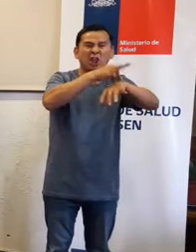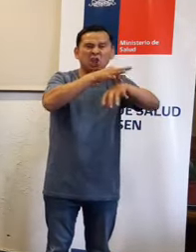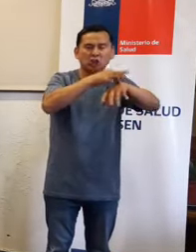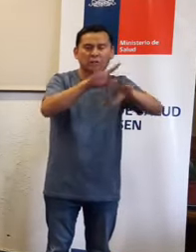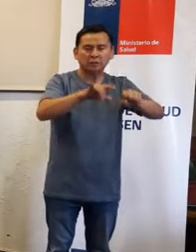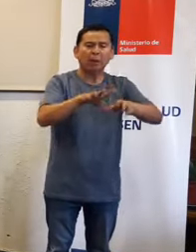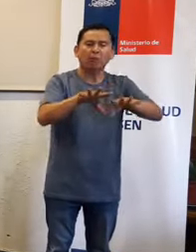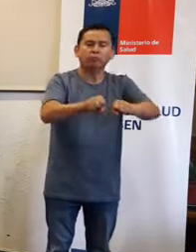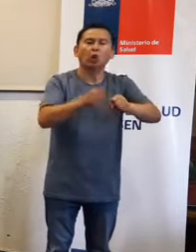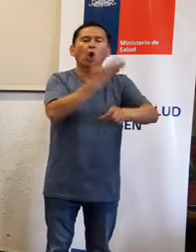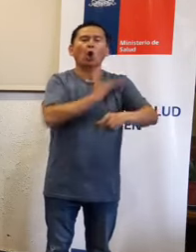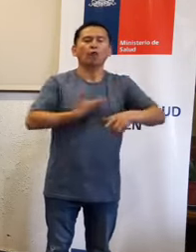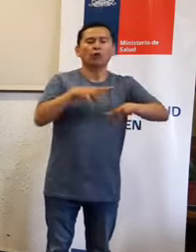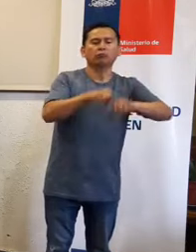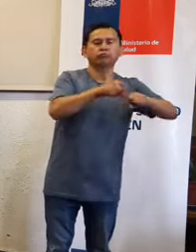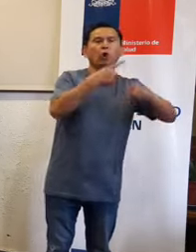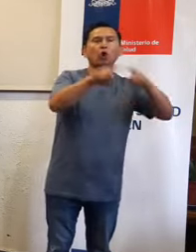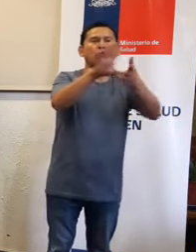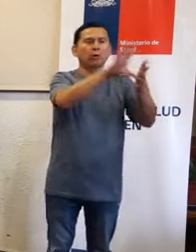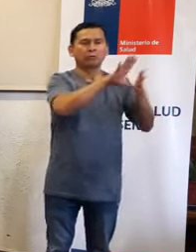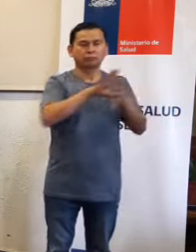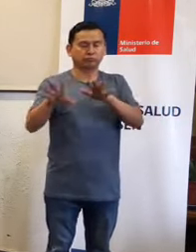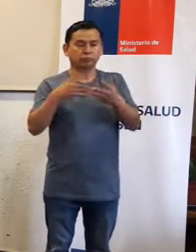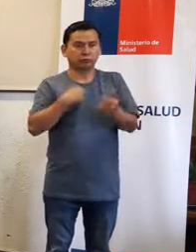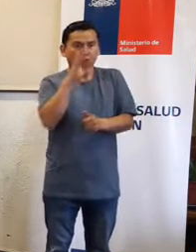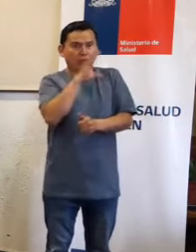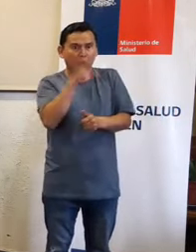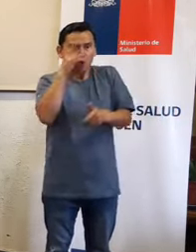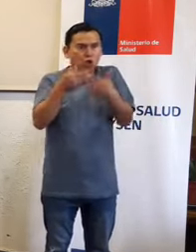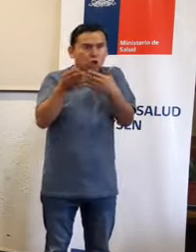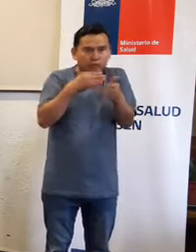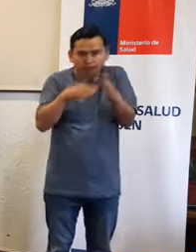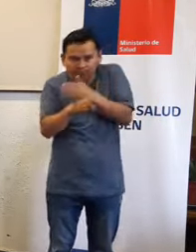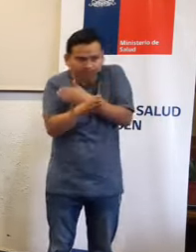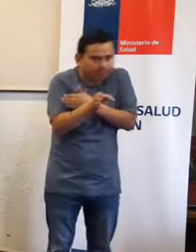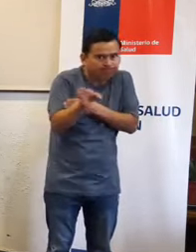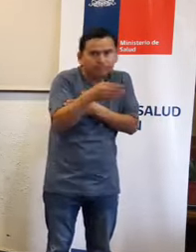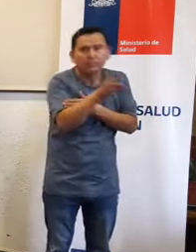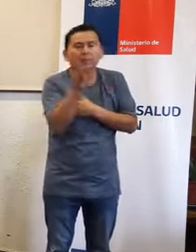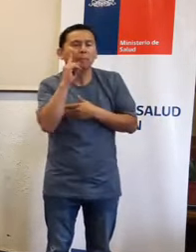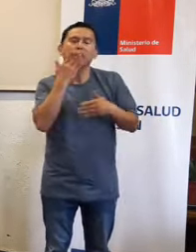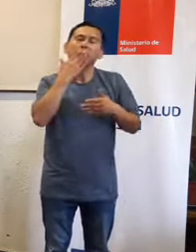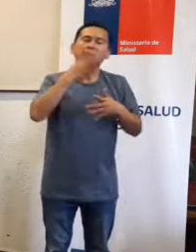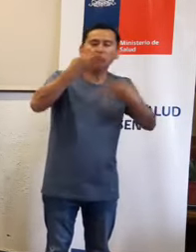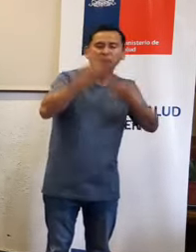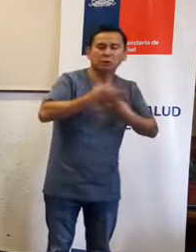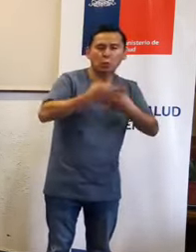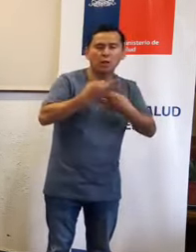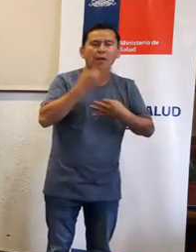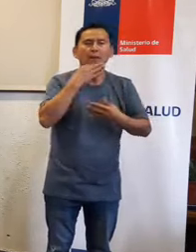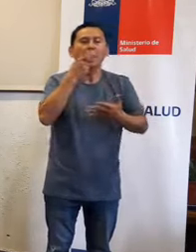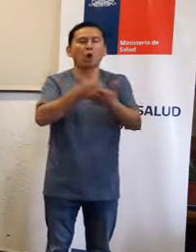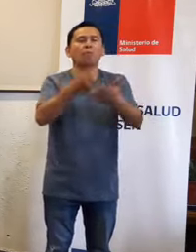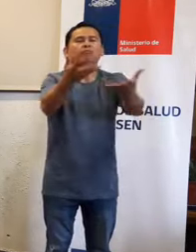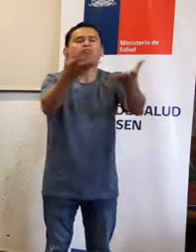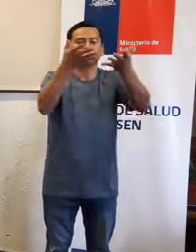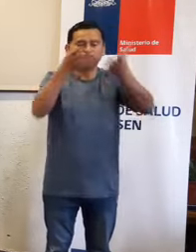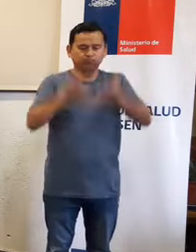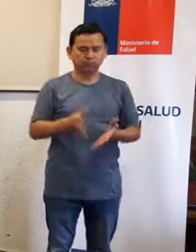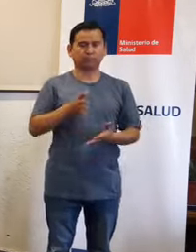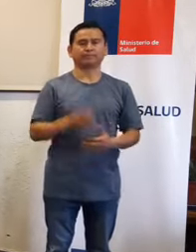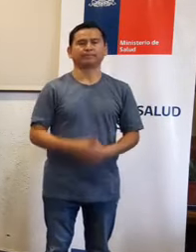confiscado. Por tanto, ha habido que buscar también aquellos proveedores que den las mayores certezas y seguridad